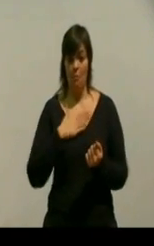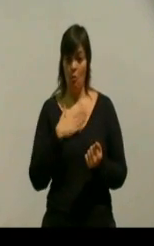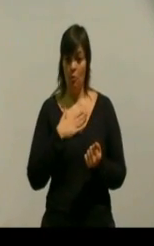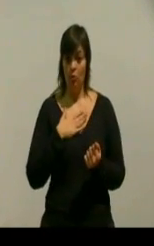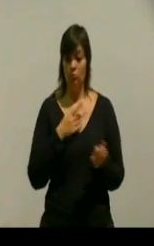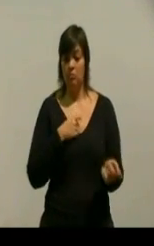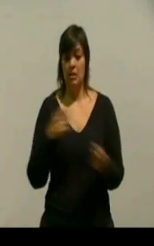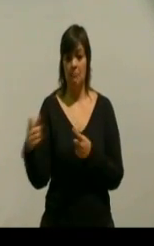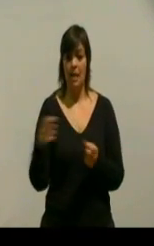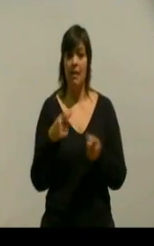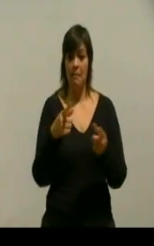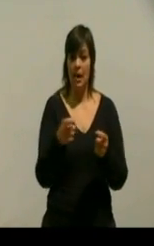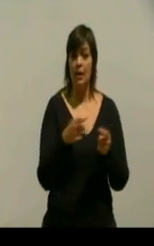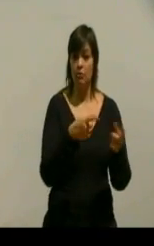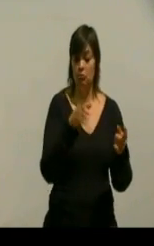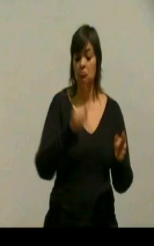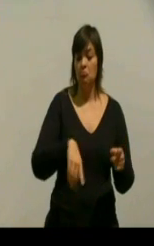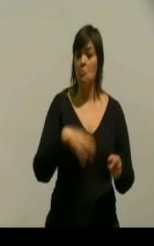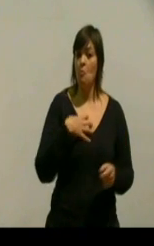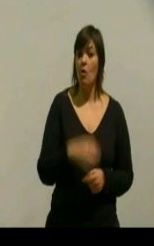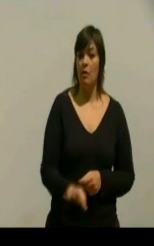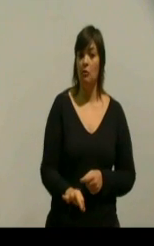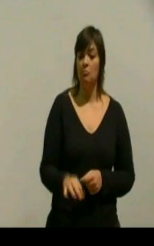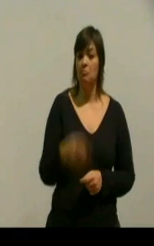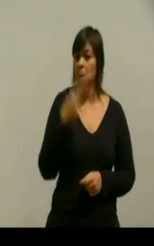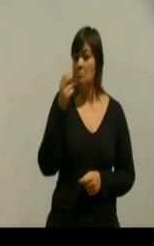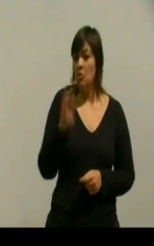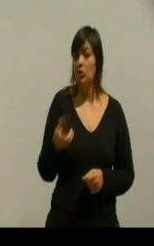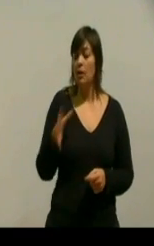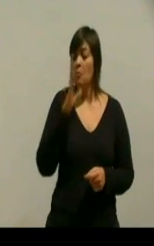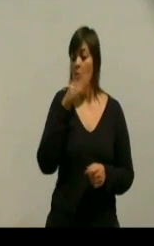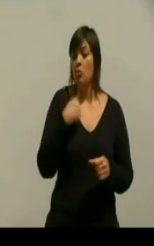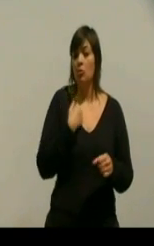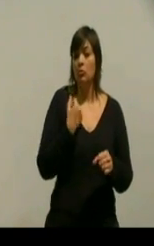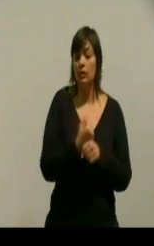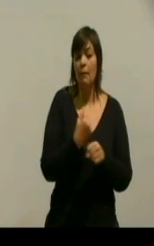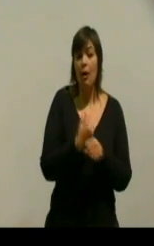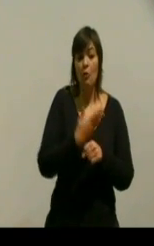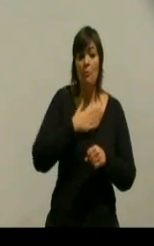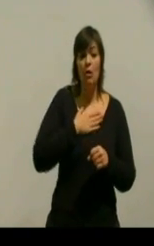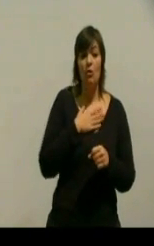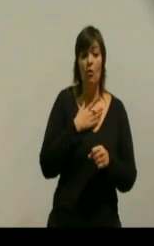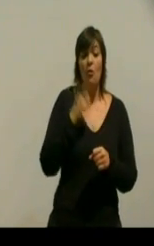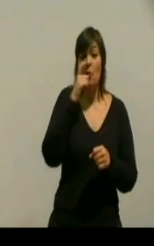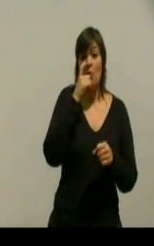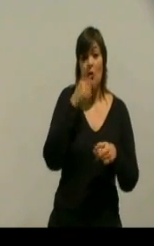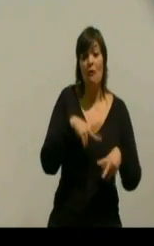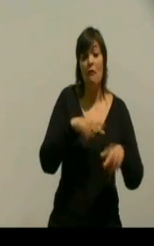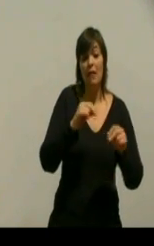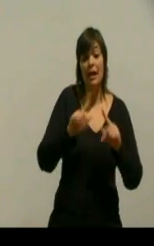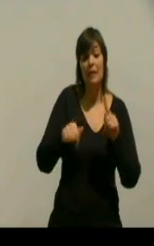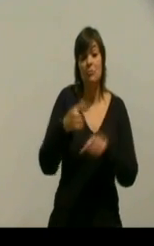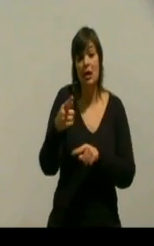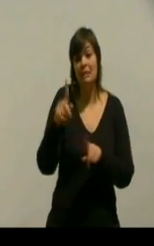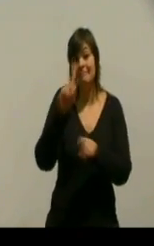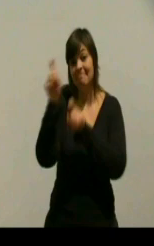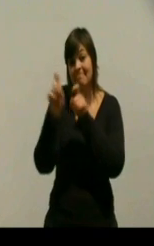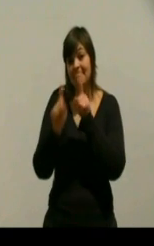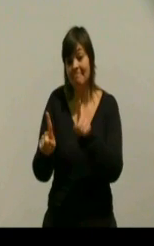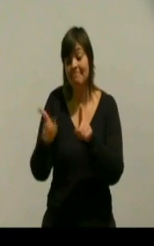propio y tengo disponibilidad de desplazamiento, pues mi trabajo acabará en junio y después no se sabe. También deciros que mi nivel